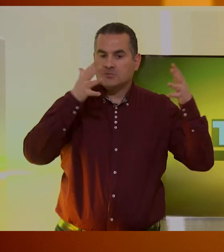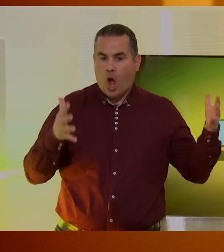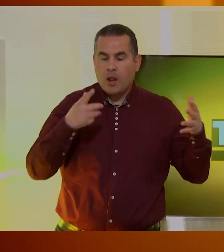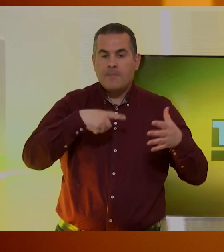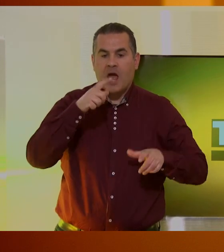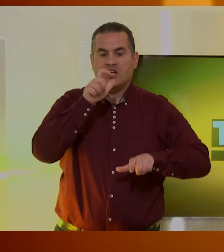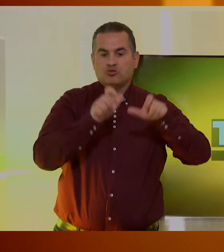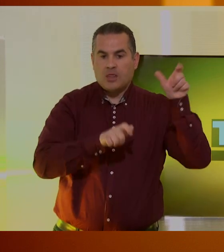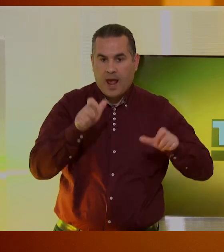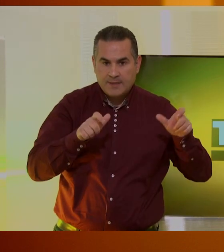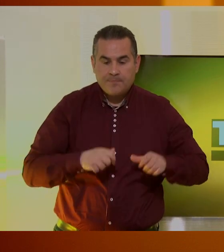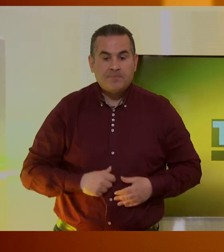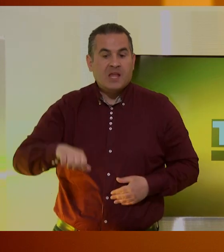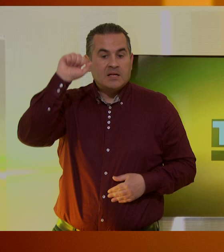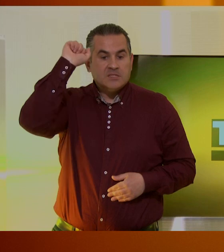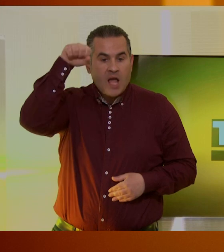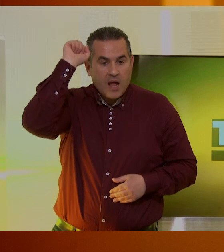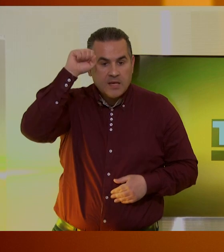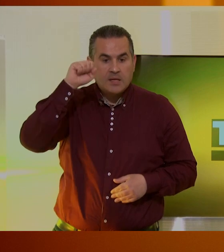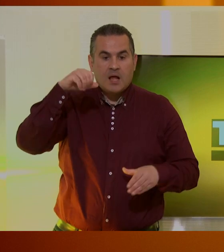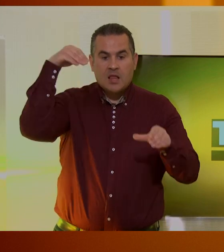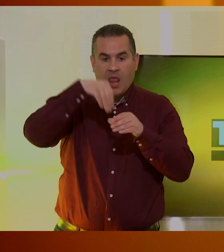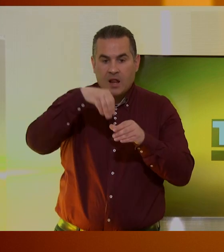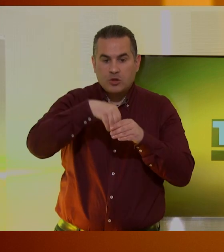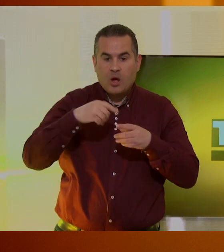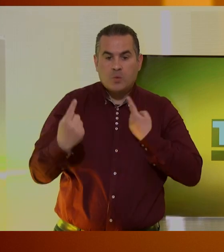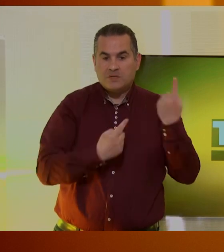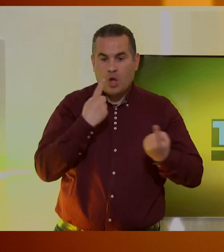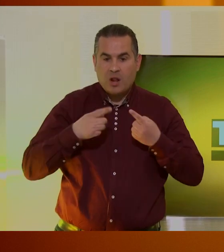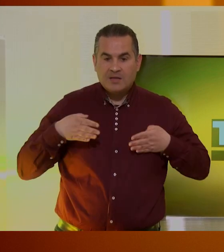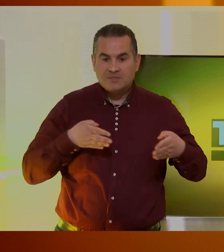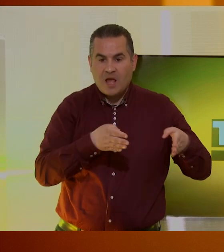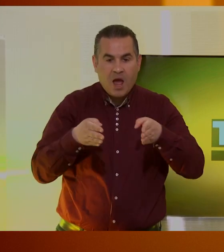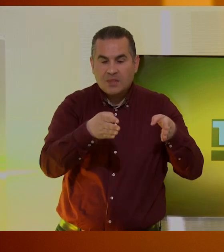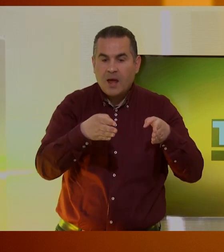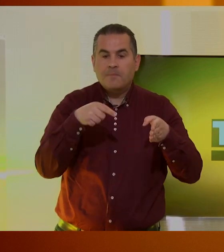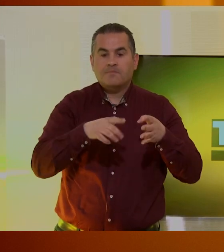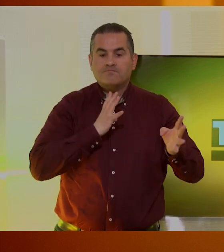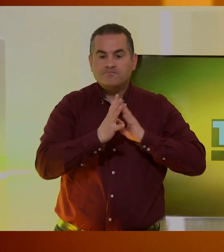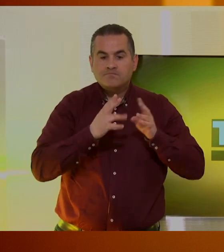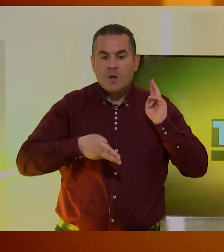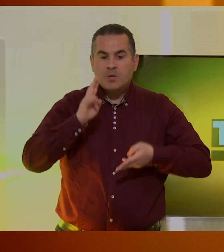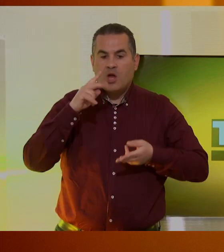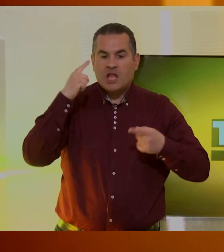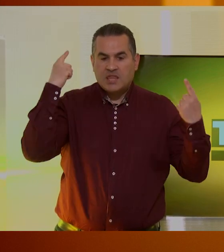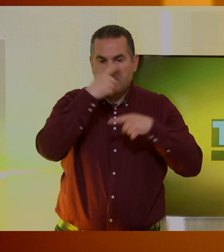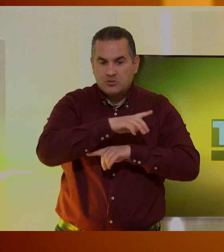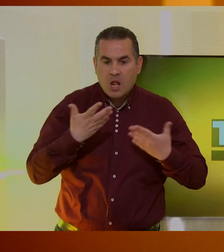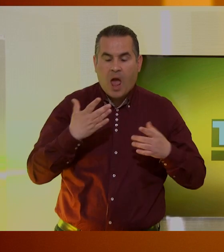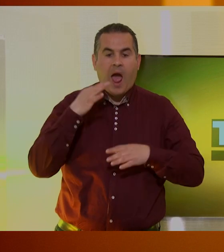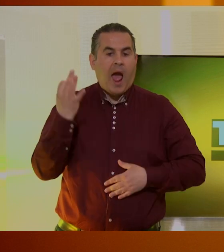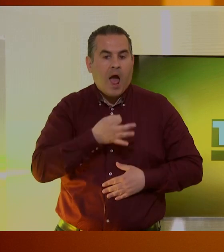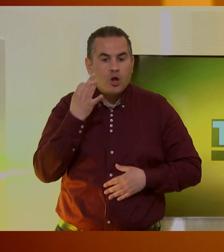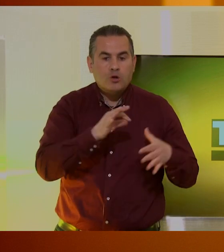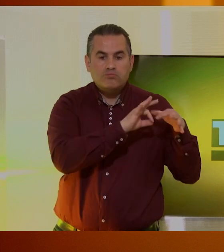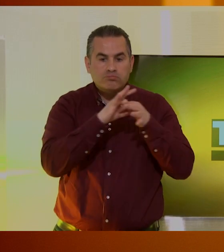più difficile la situazione lo stato di viabilità interna che non risponde alle necessità dei residenti e dei vacanzieri Su questo fronte la filt C gelle